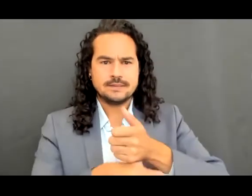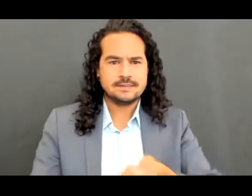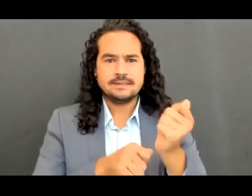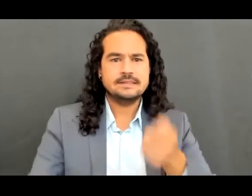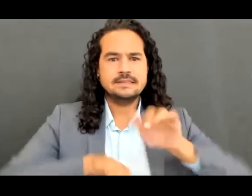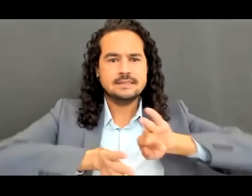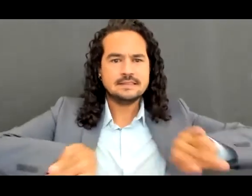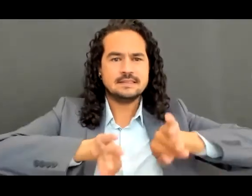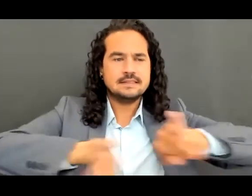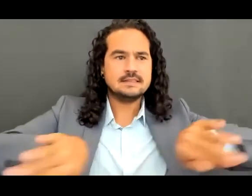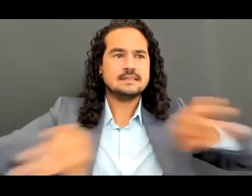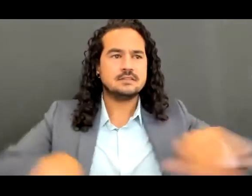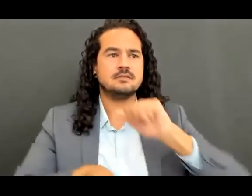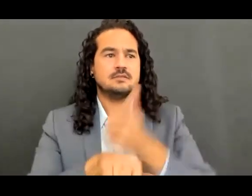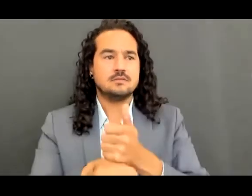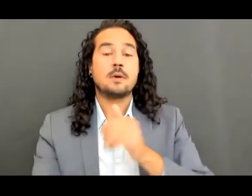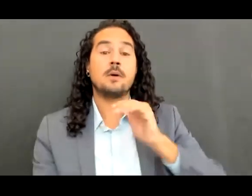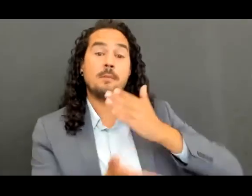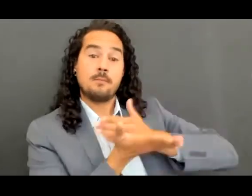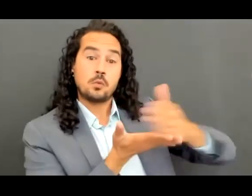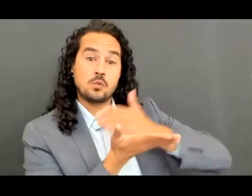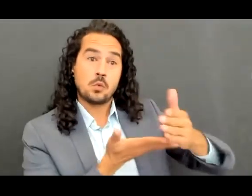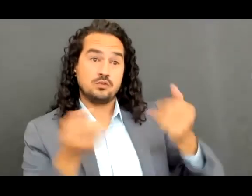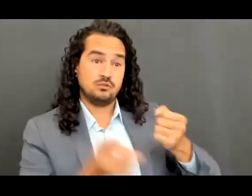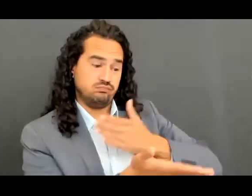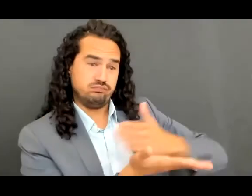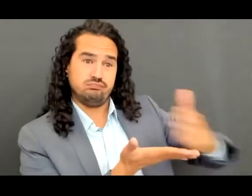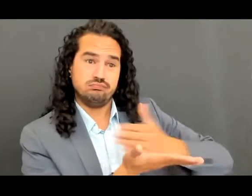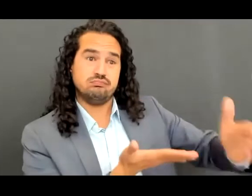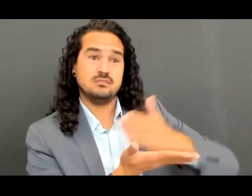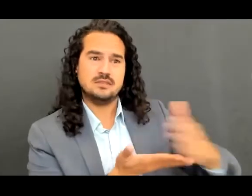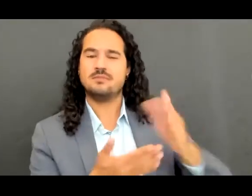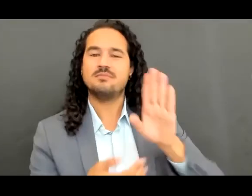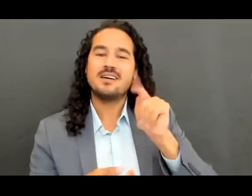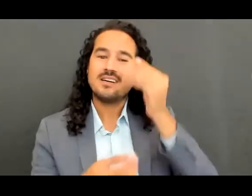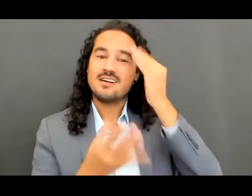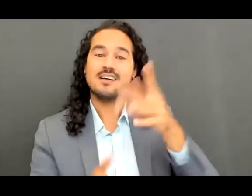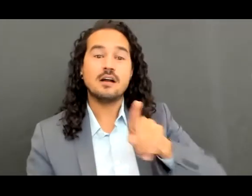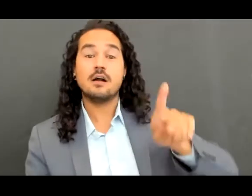Ahí estaban los dos tractores ahí. Está muy inclinado el terreno,